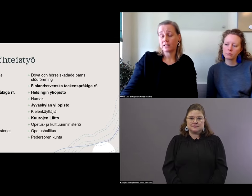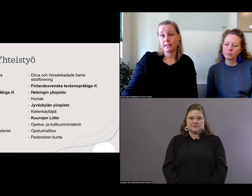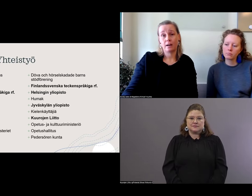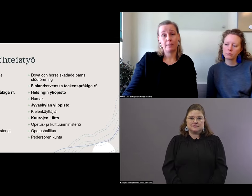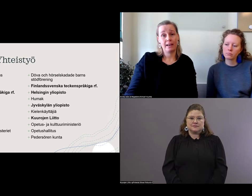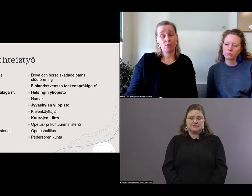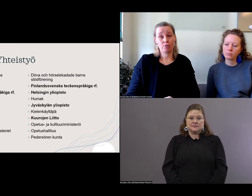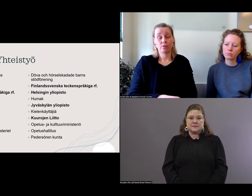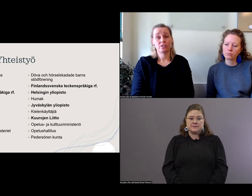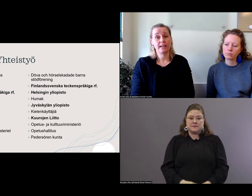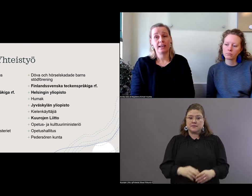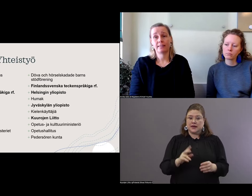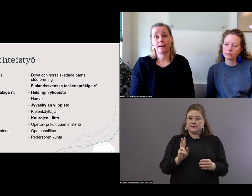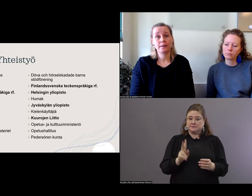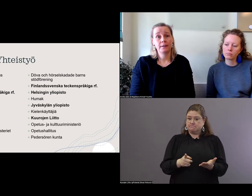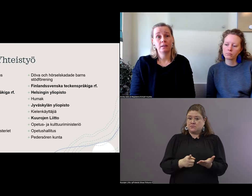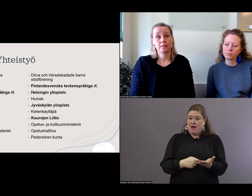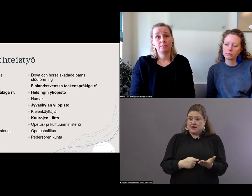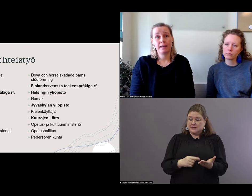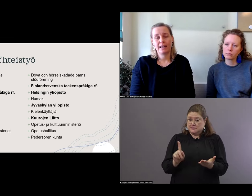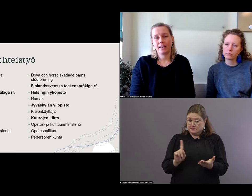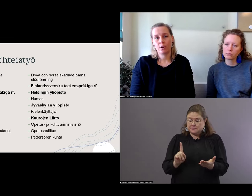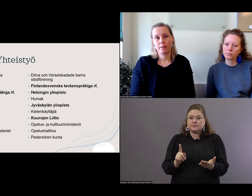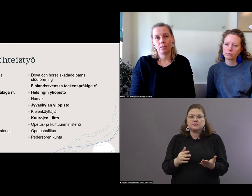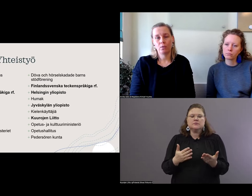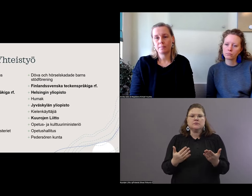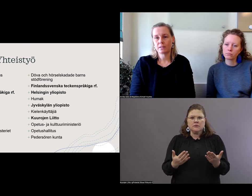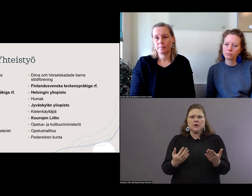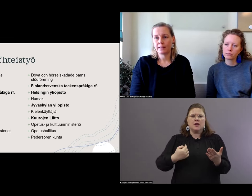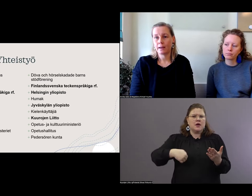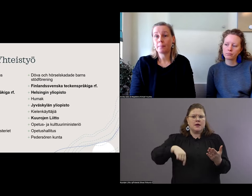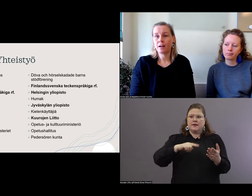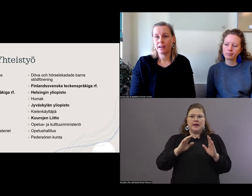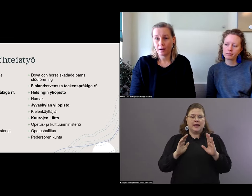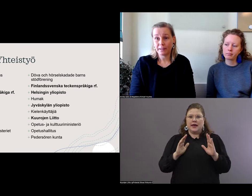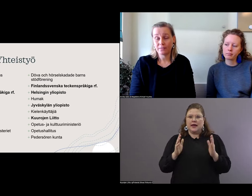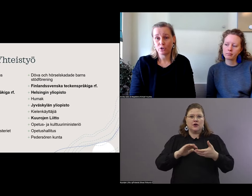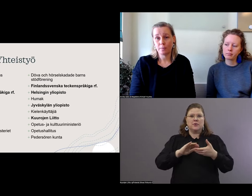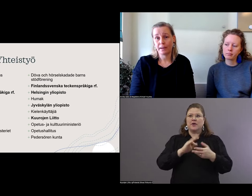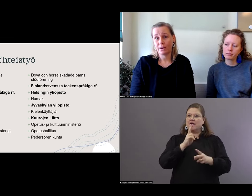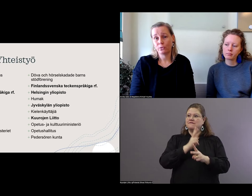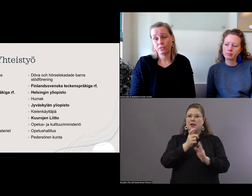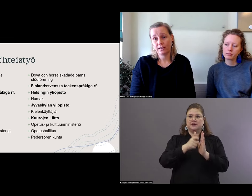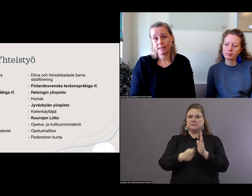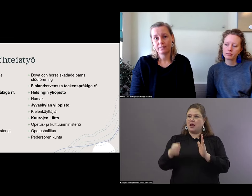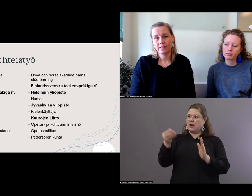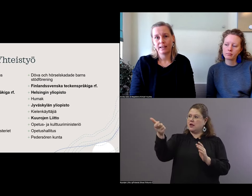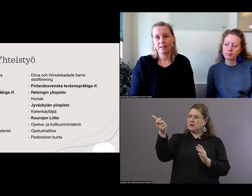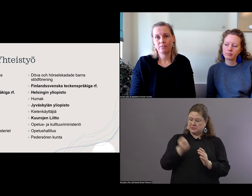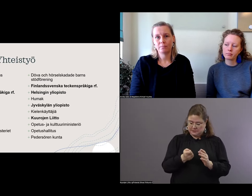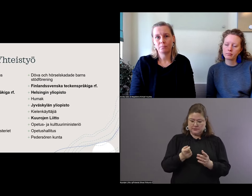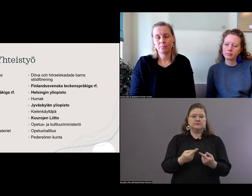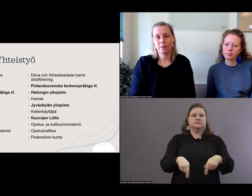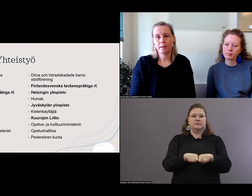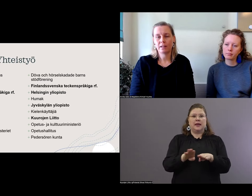Yhtenä haasteenahan meillä on se, että meillä ei ole olemassa mitään mallia, mitä voisimme käyttää.